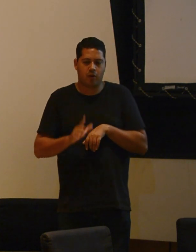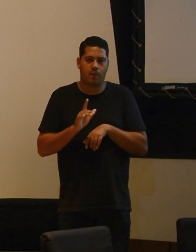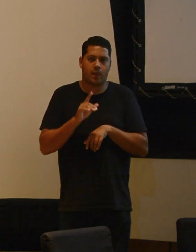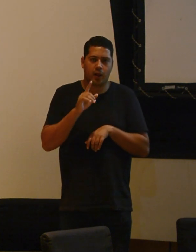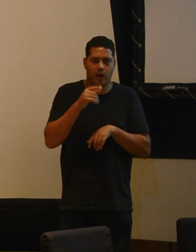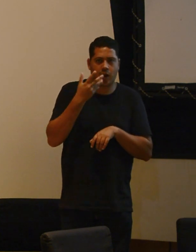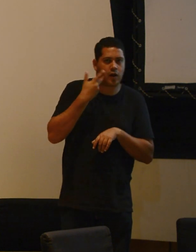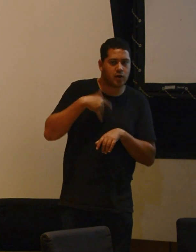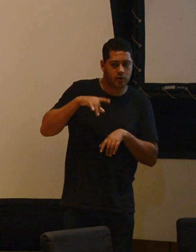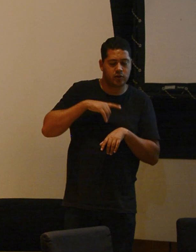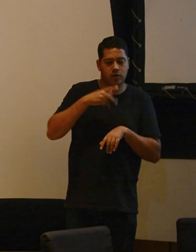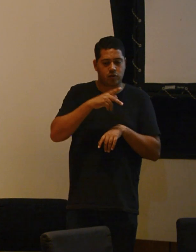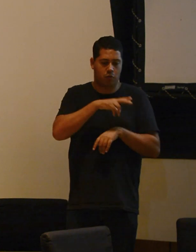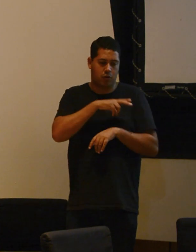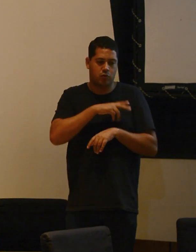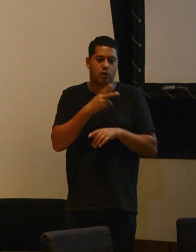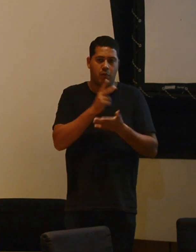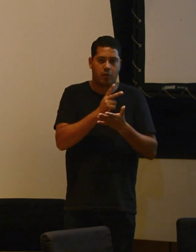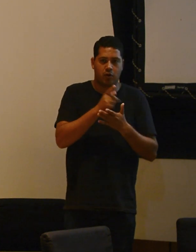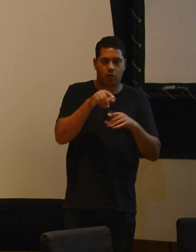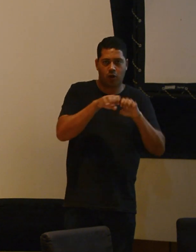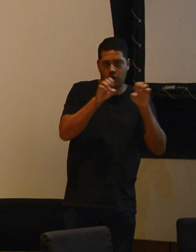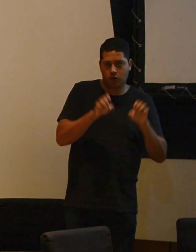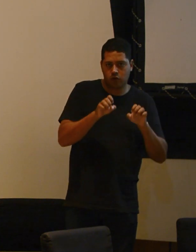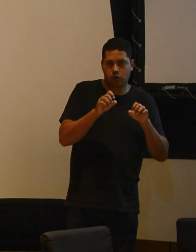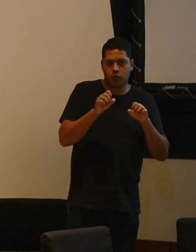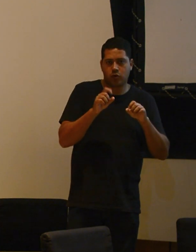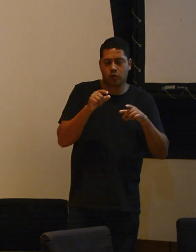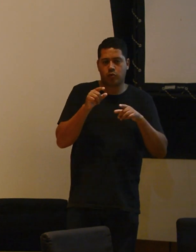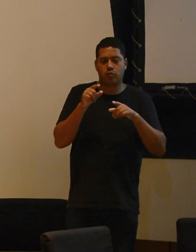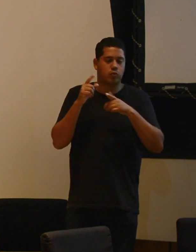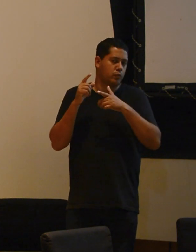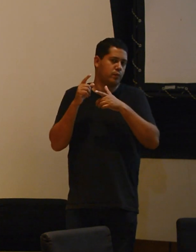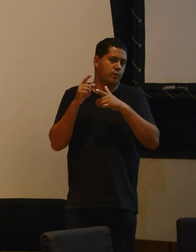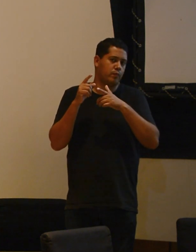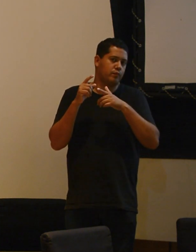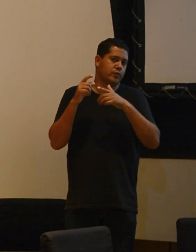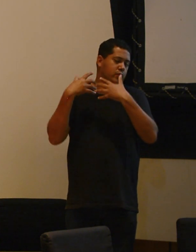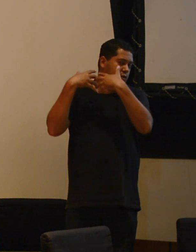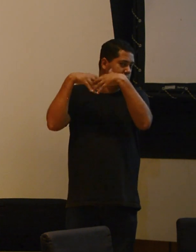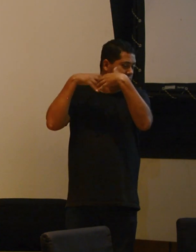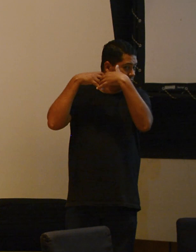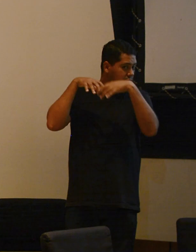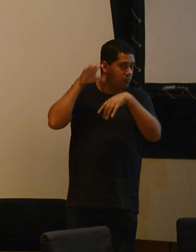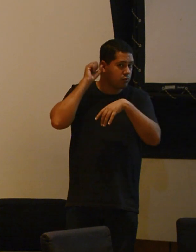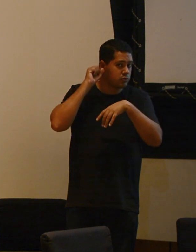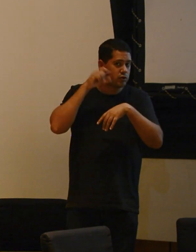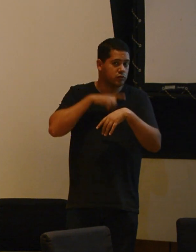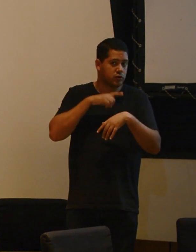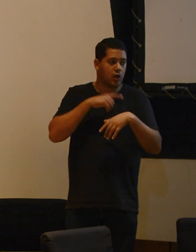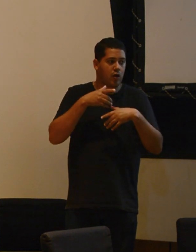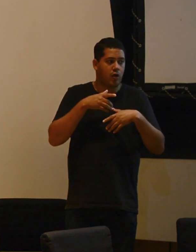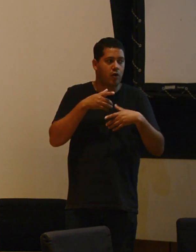tem as suas particularidades e mesmo que as estruturas do sistema auditivo, né, estejam funcionando desde a